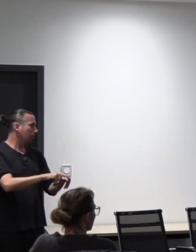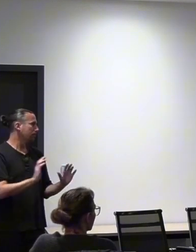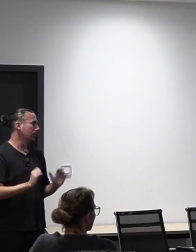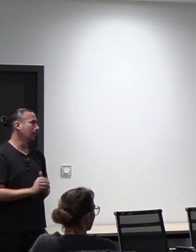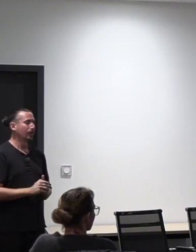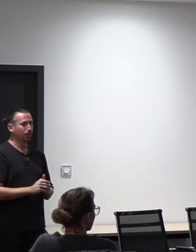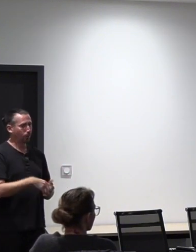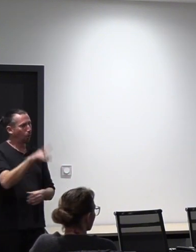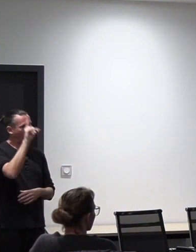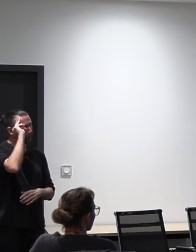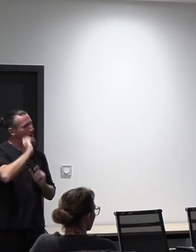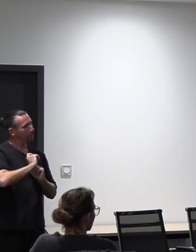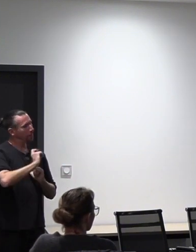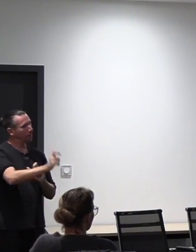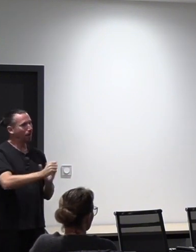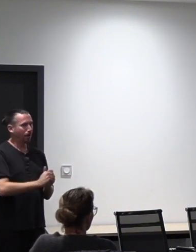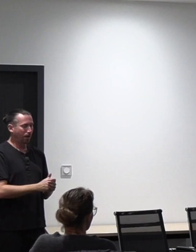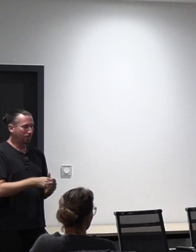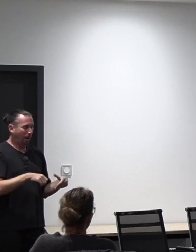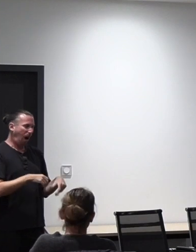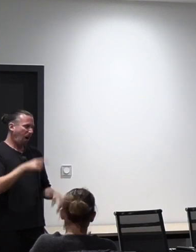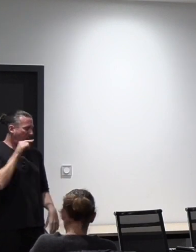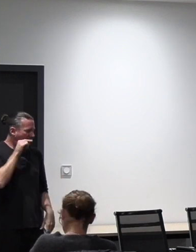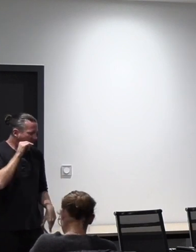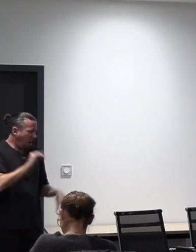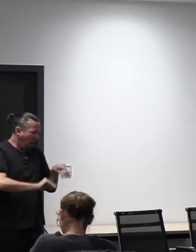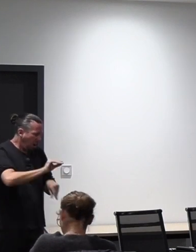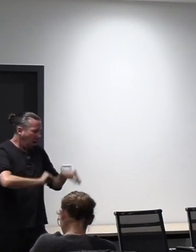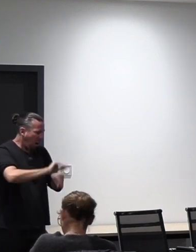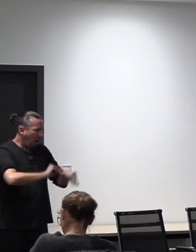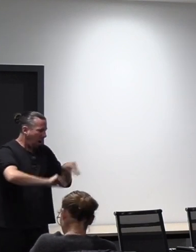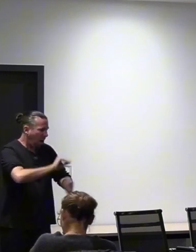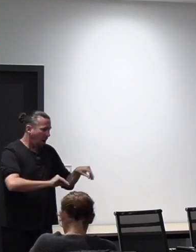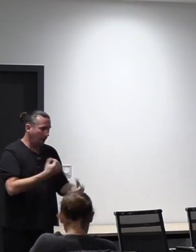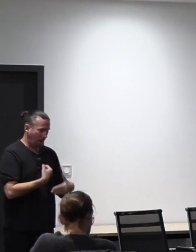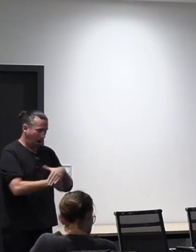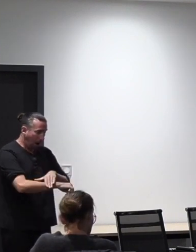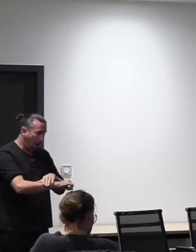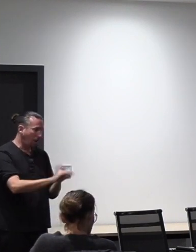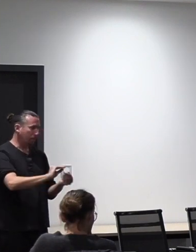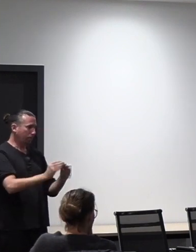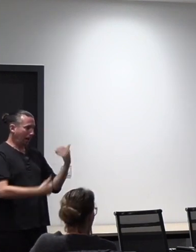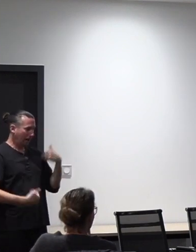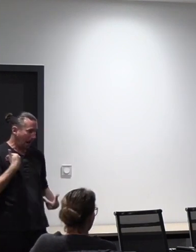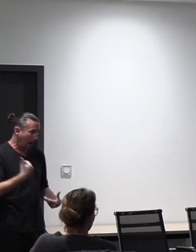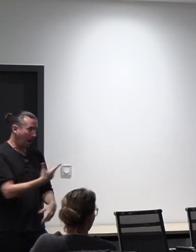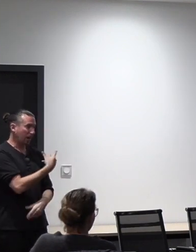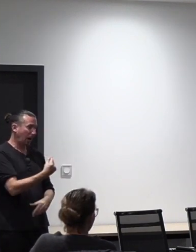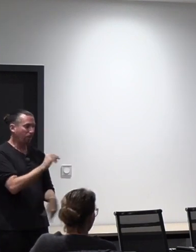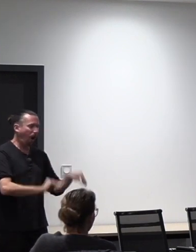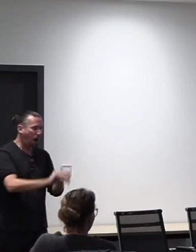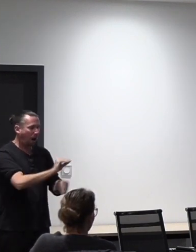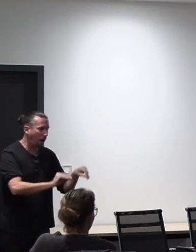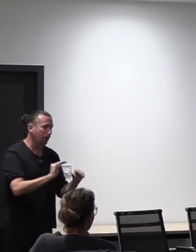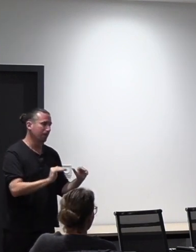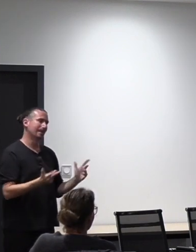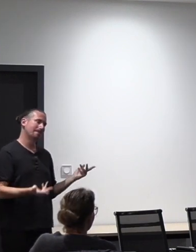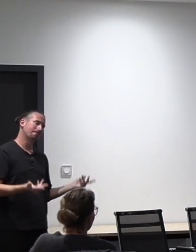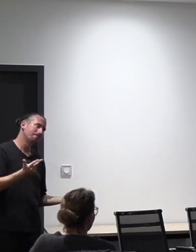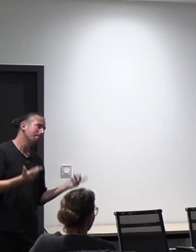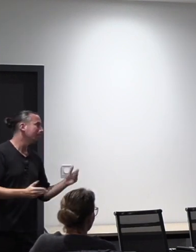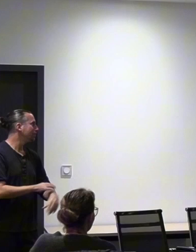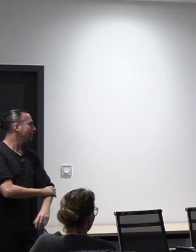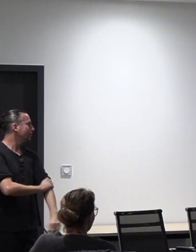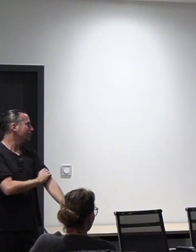vous avez très bien compris, qu'on ne va pas s'obstiner à réanimer tous les enfants nouveau-nés qui ont un problème trop grave. La dignité, on le sait, dépasse toutes